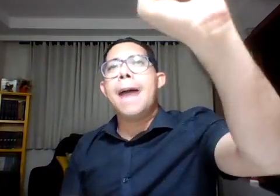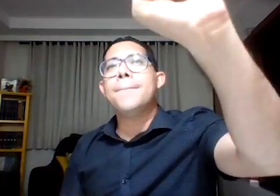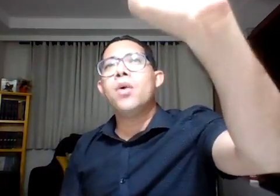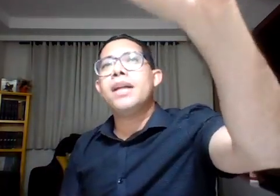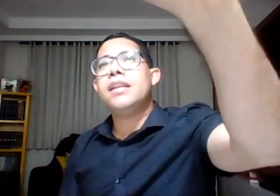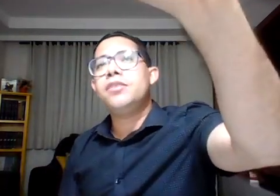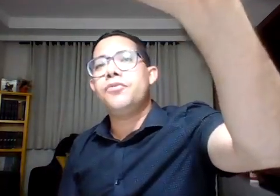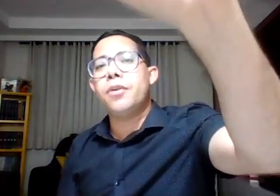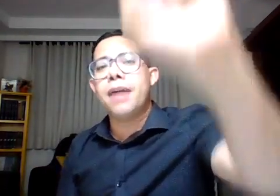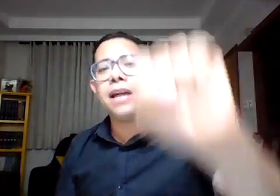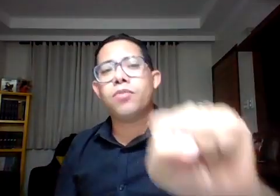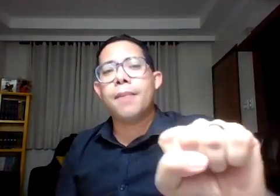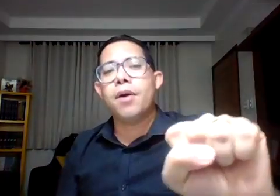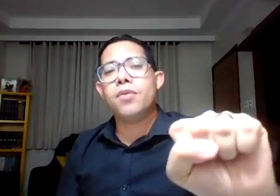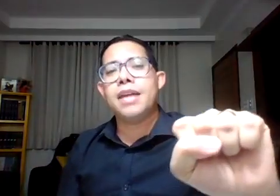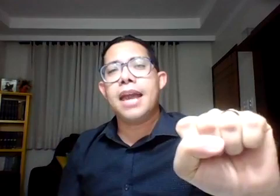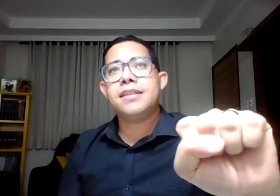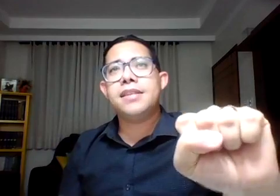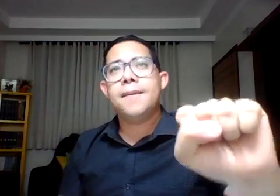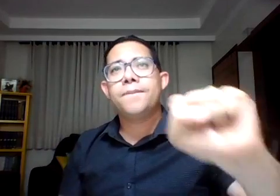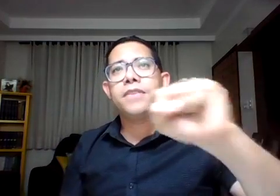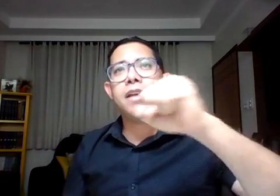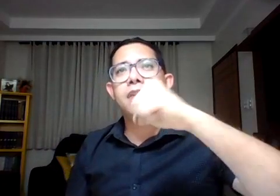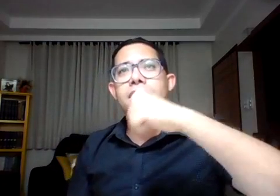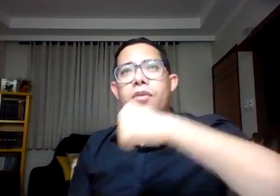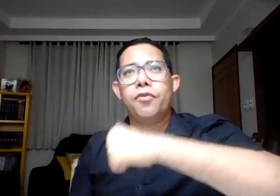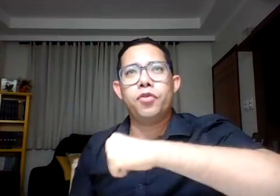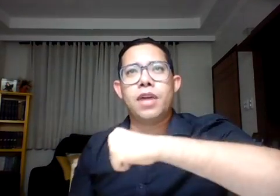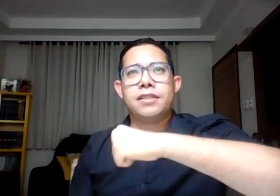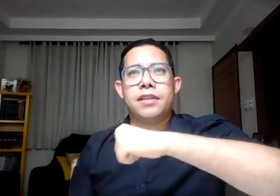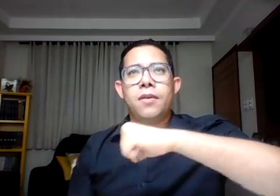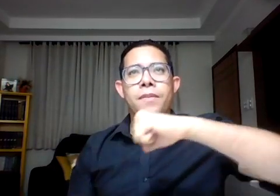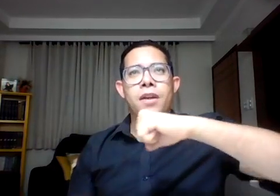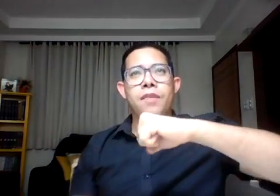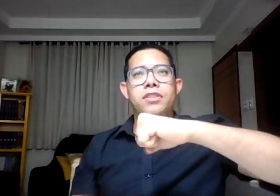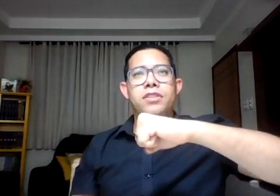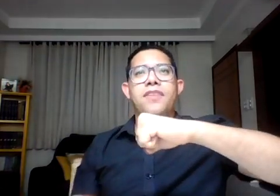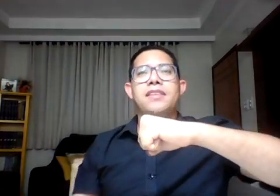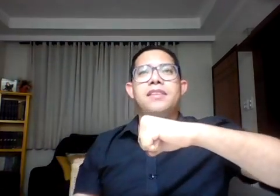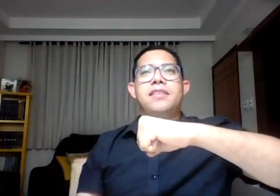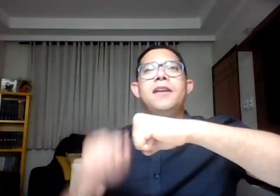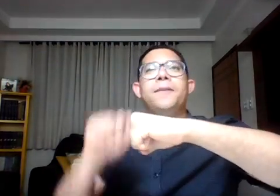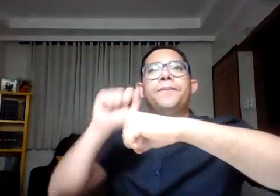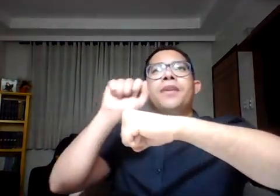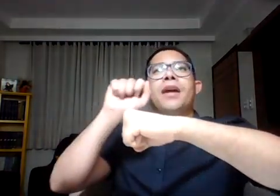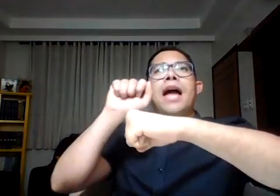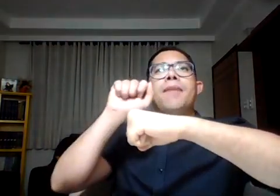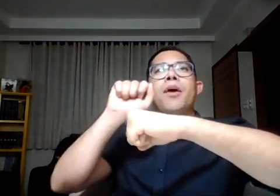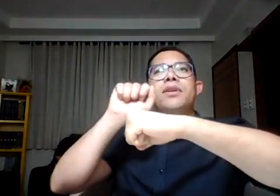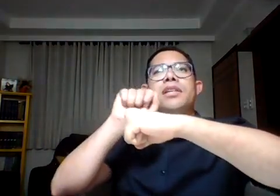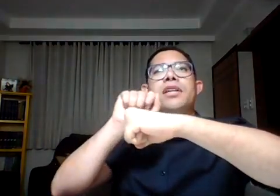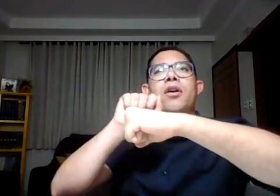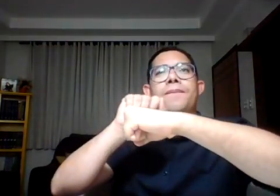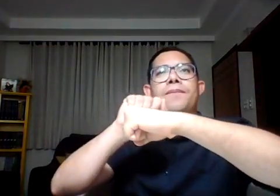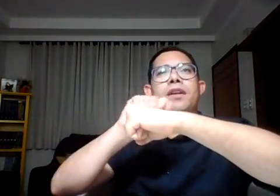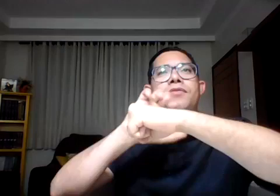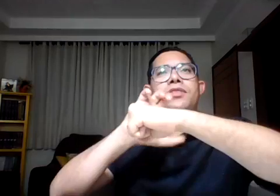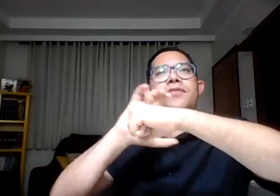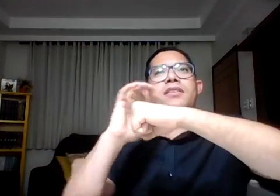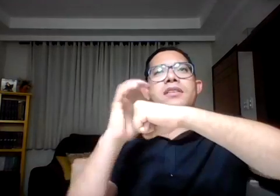mão é desse formato, a mão em S, certo? Essa configuração. Você faz assim, a mão assim, ó. E aí você faz assim,